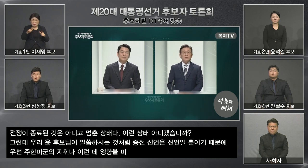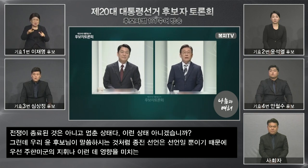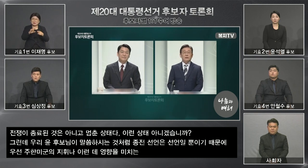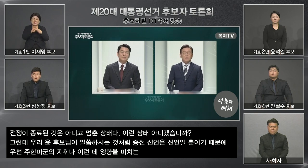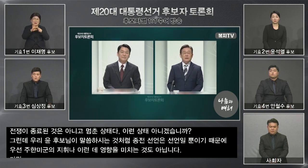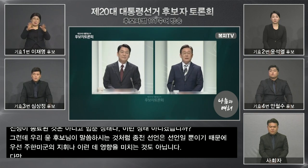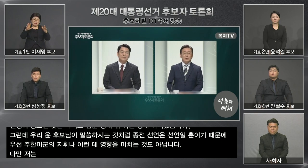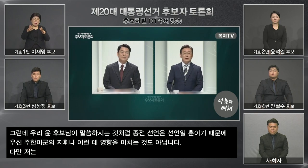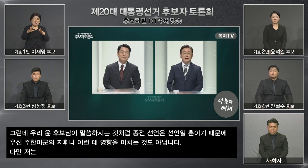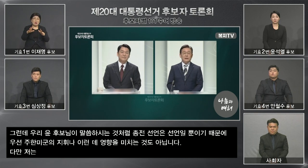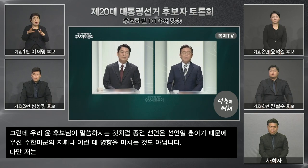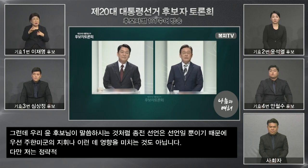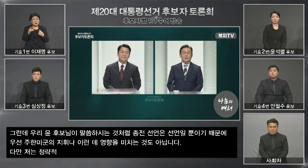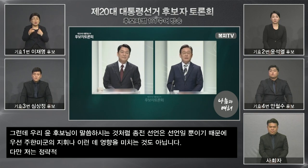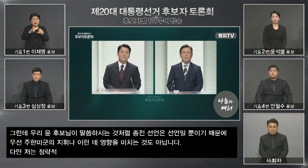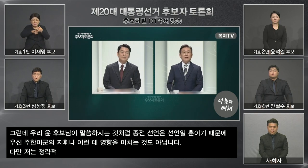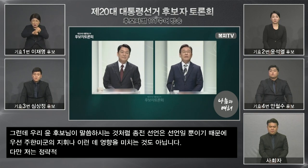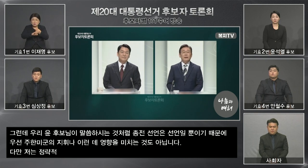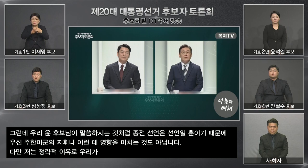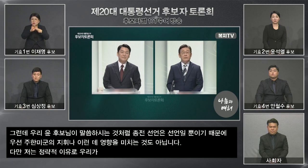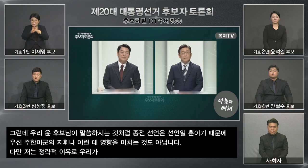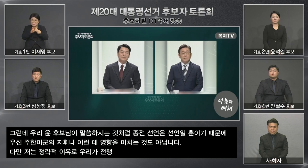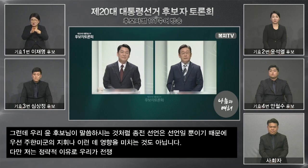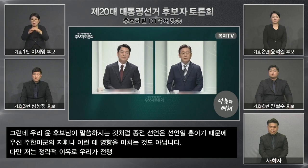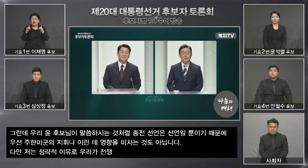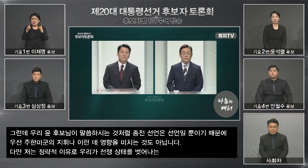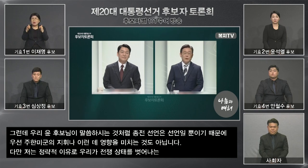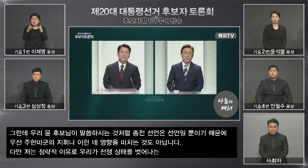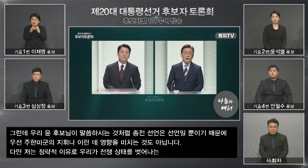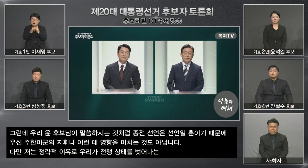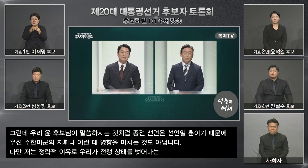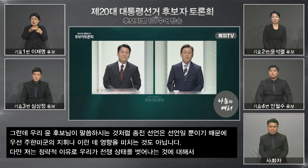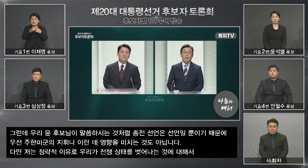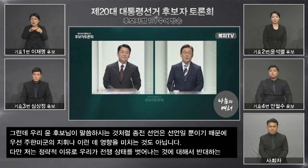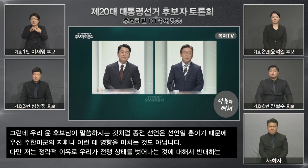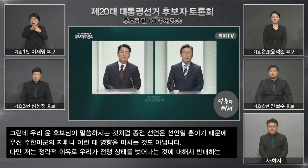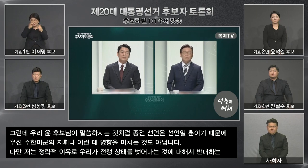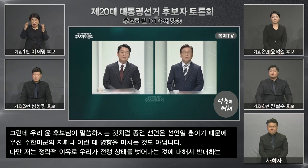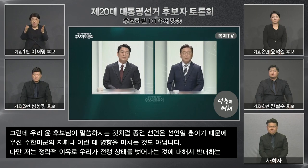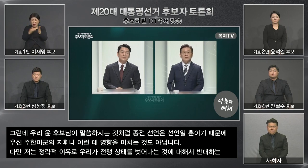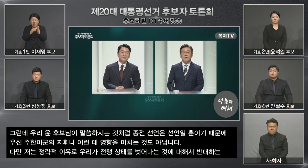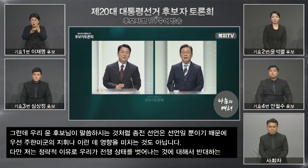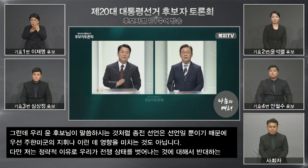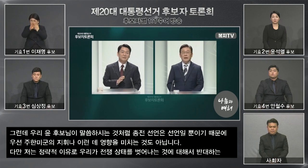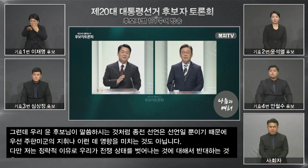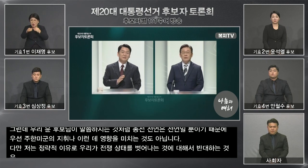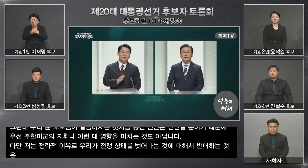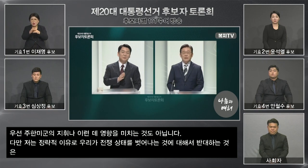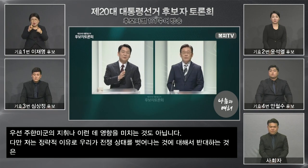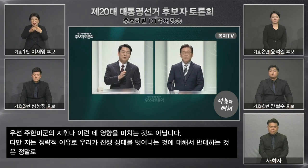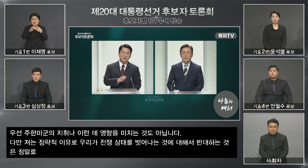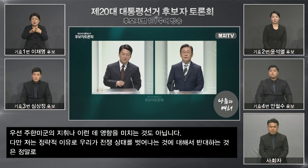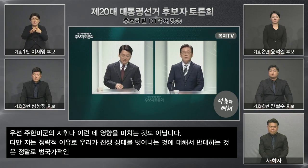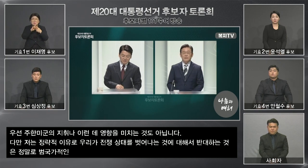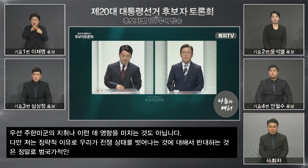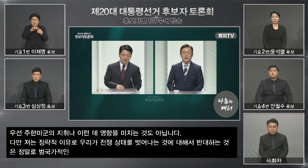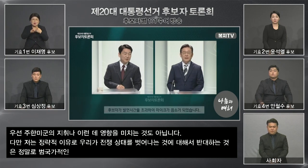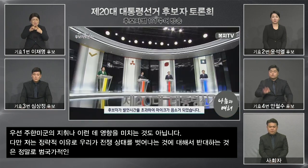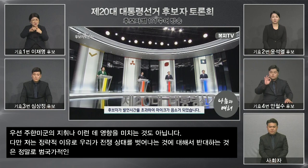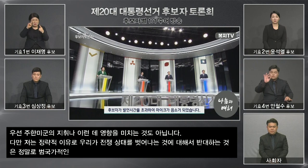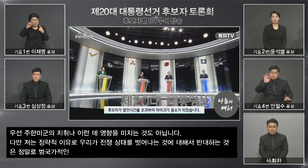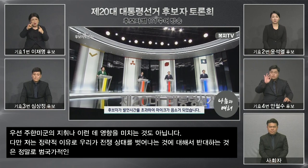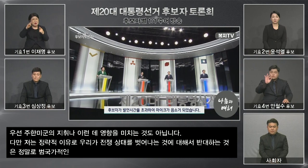우리가 전쟁 상태를 벗어나자는 것에 대해서 반대하는 것은 정말로 반국가적인 그런 생각이다. 이제 뭐 거의 다